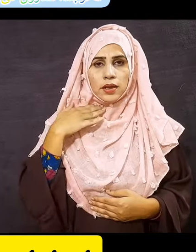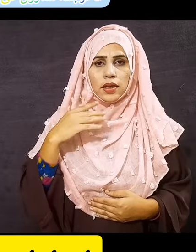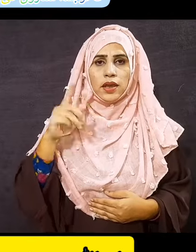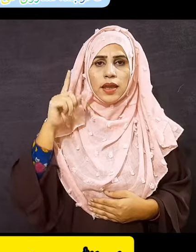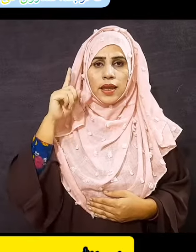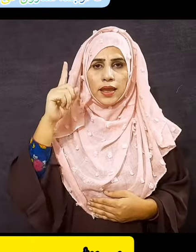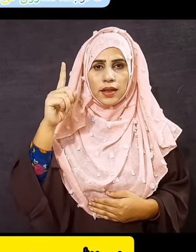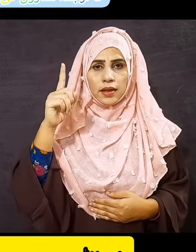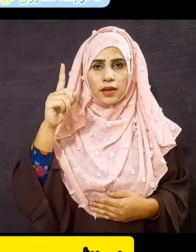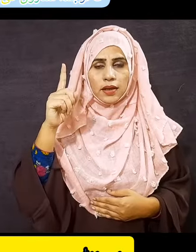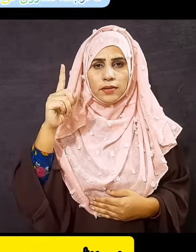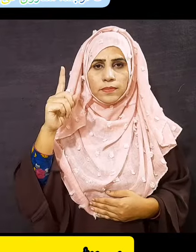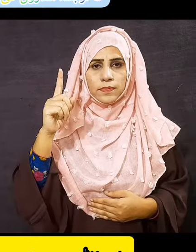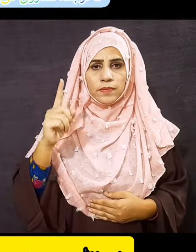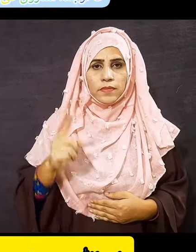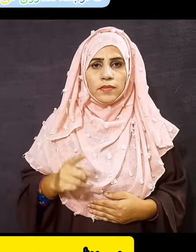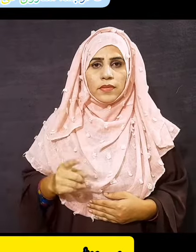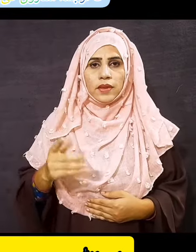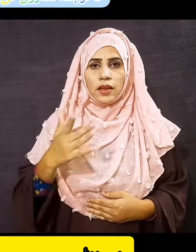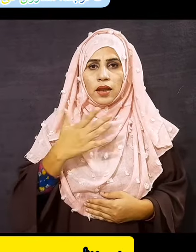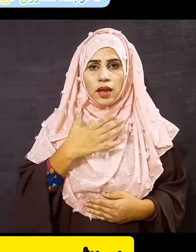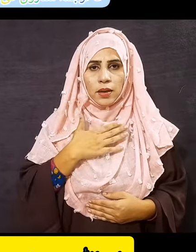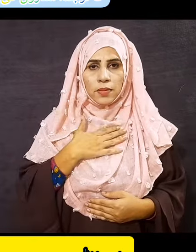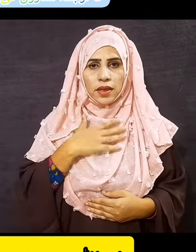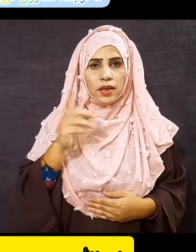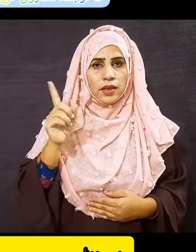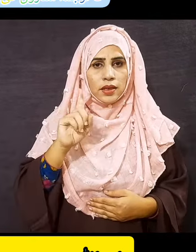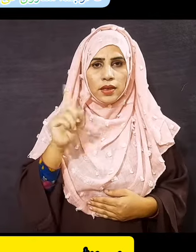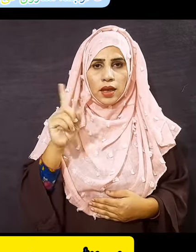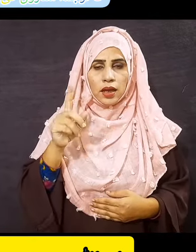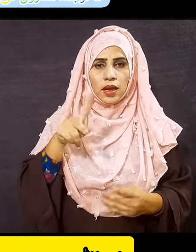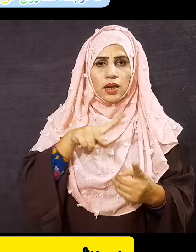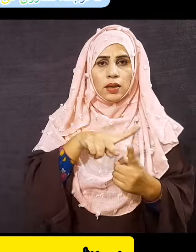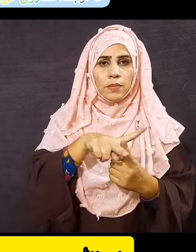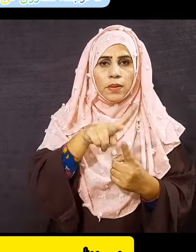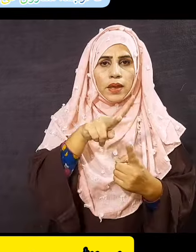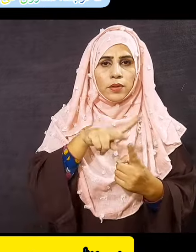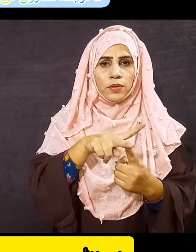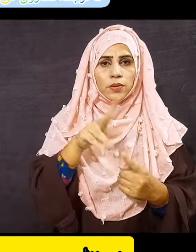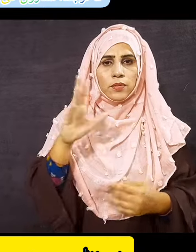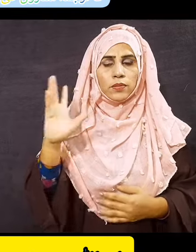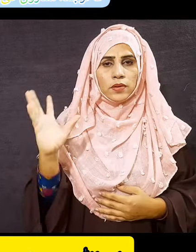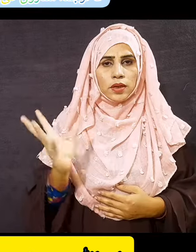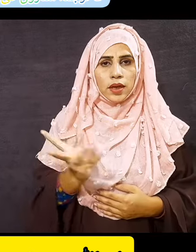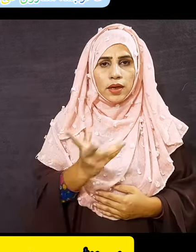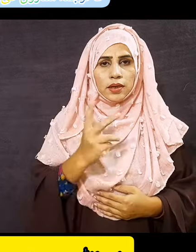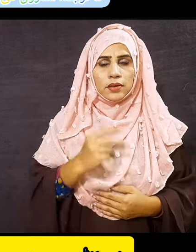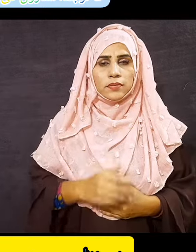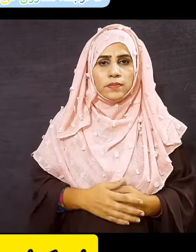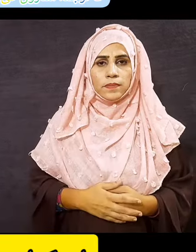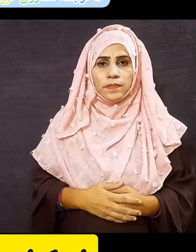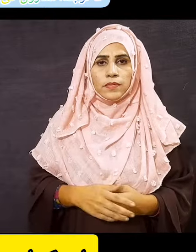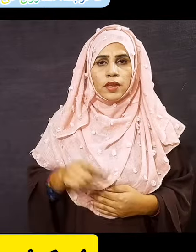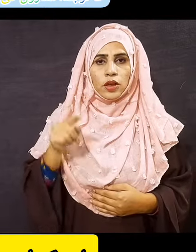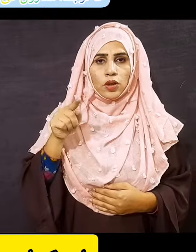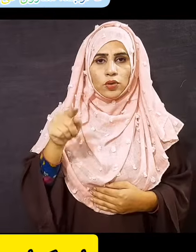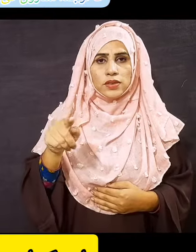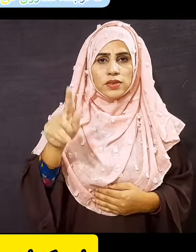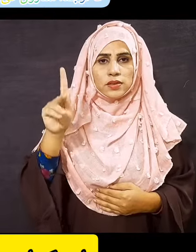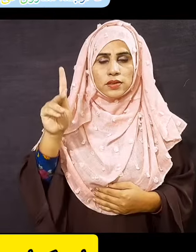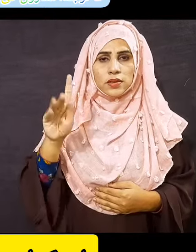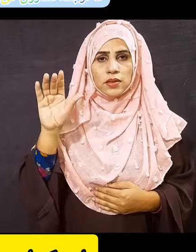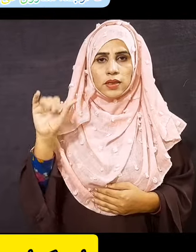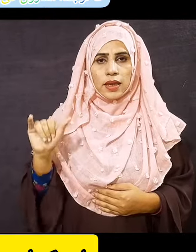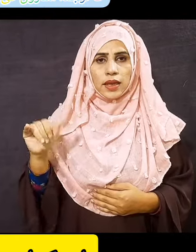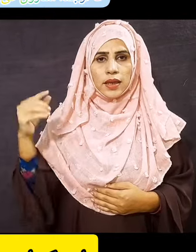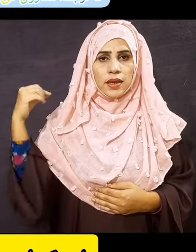اے اللہ ہمیں نہ محروم کر اس